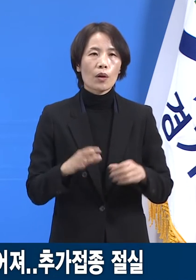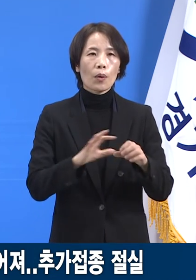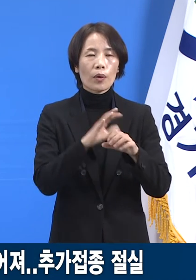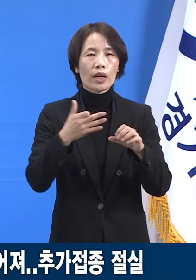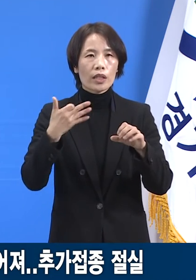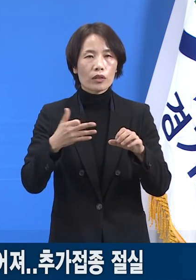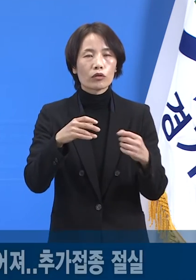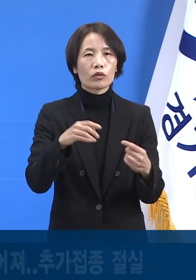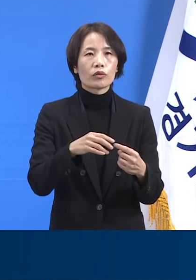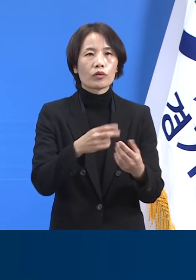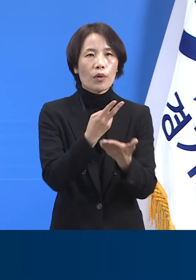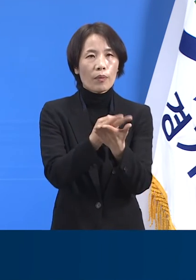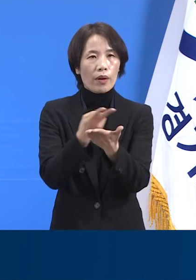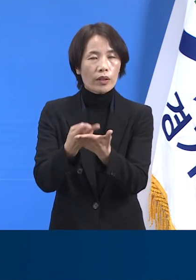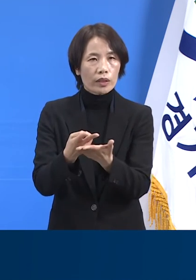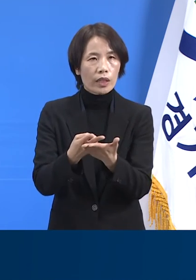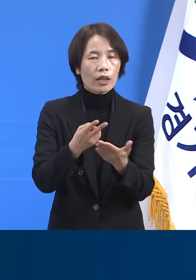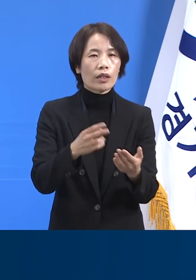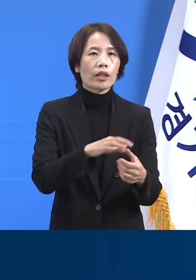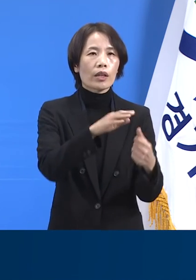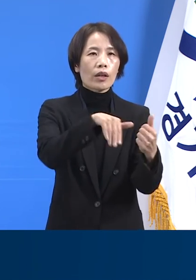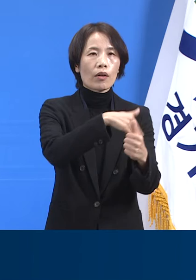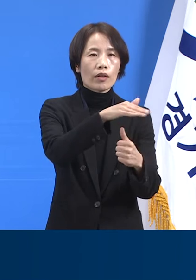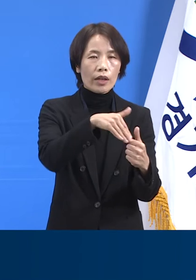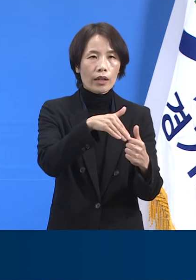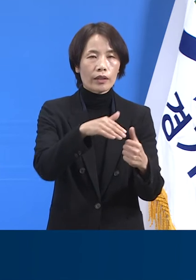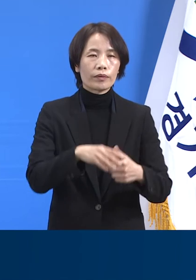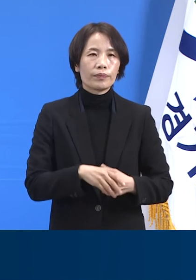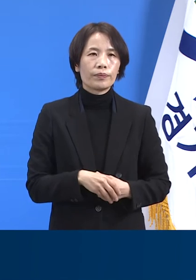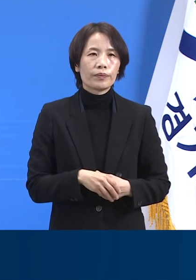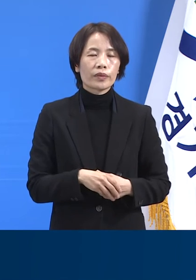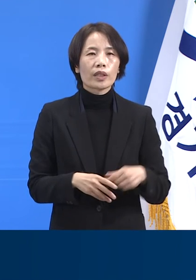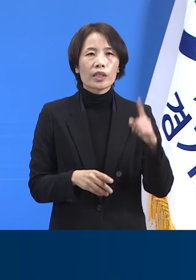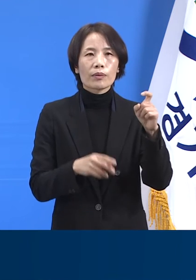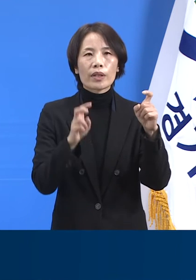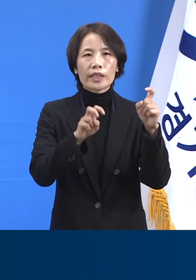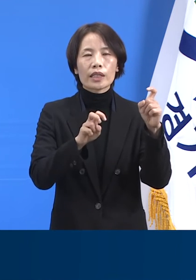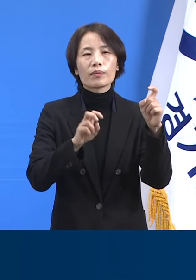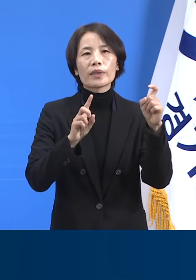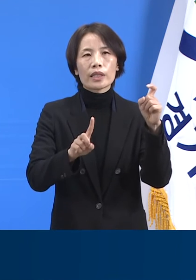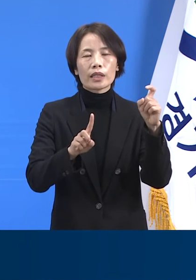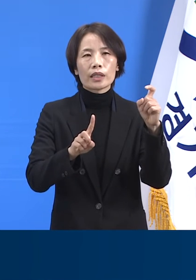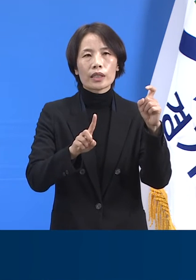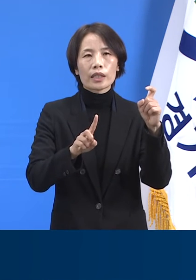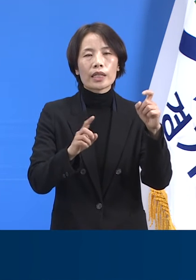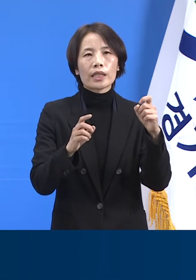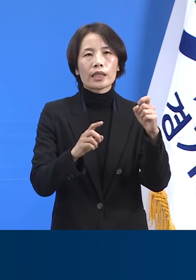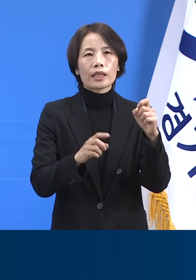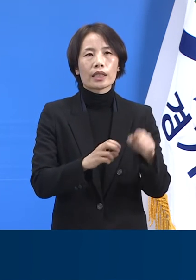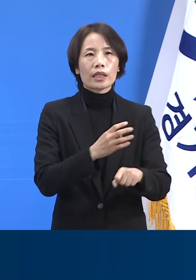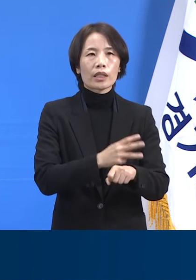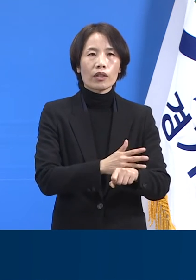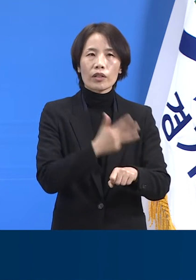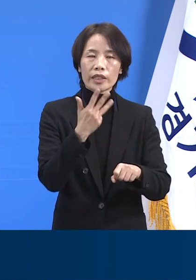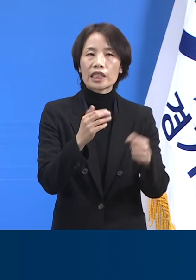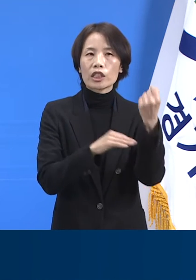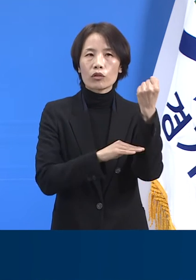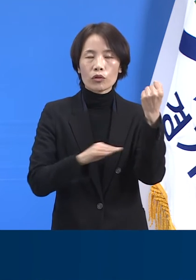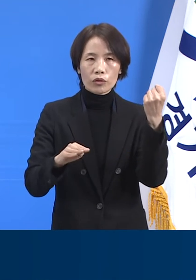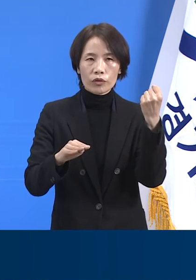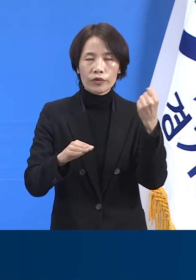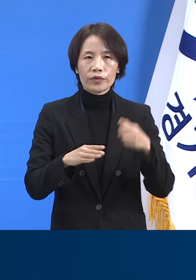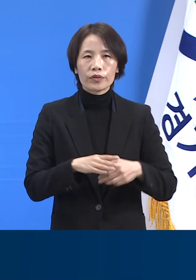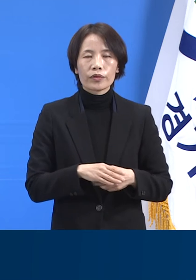코로나19 병상 운영 현황에 대하여 말씀드리겠습니다. 11월 22일 20시 기준 일반과 중증 환자 병상을